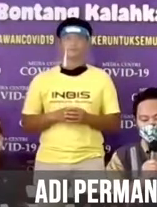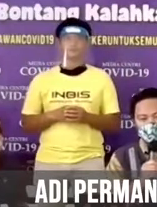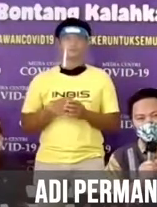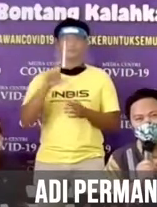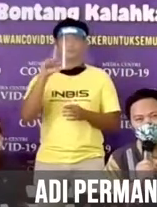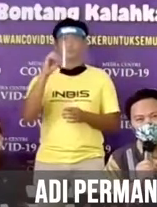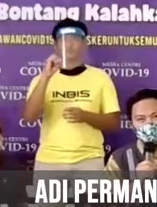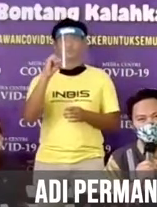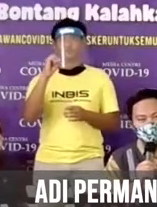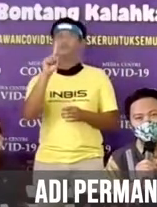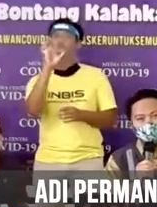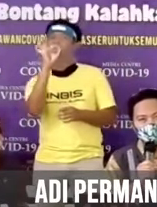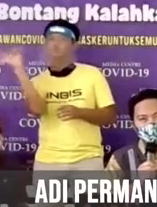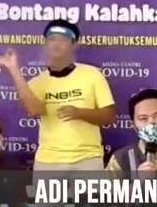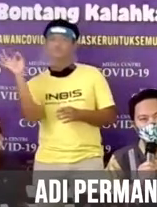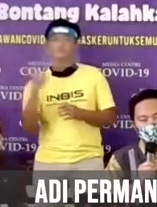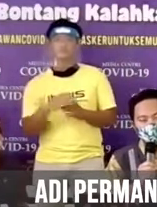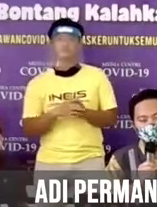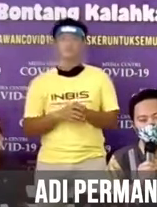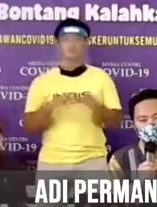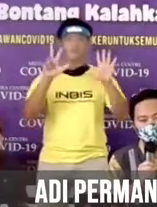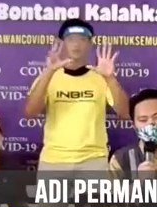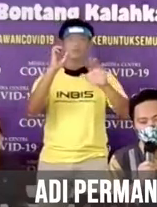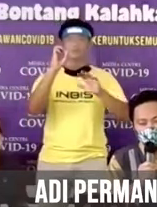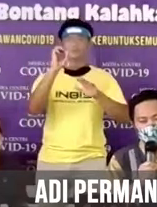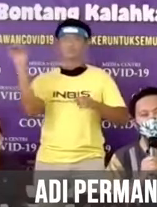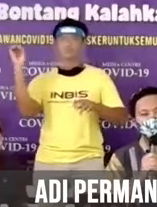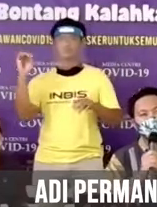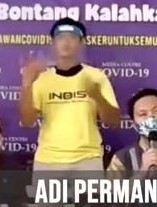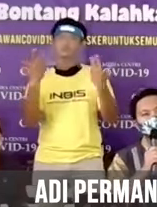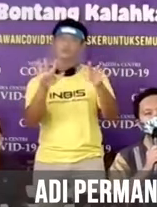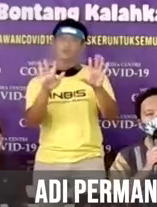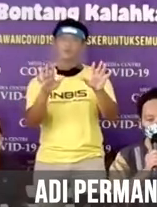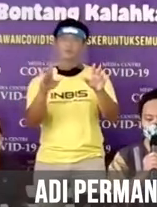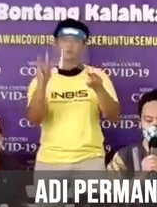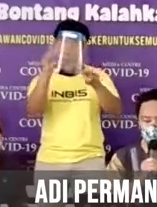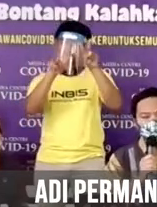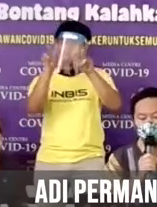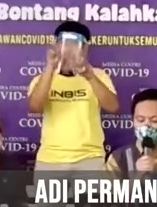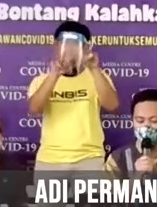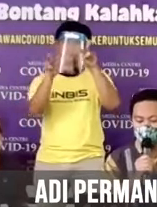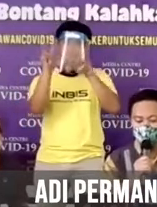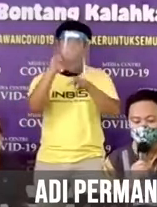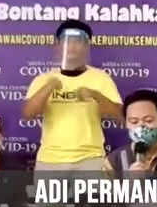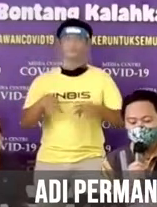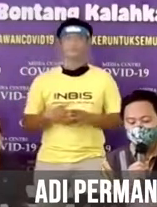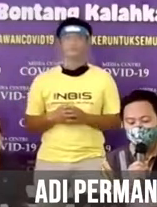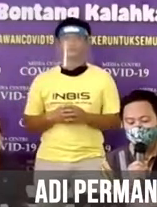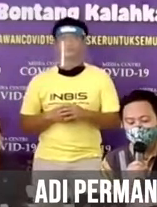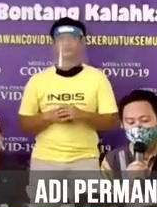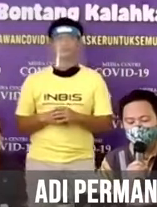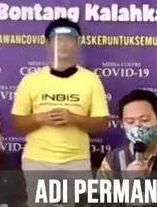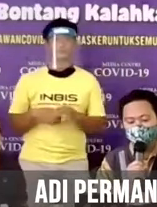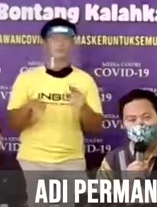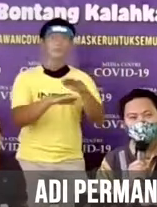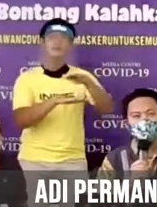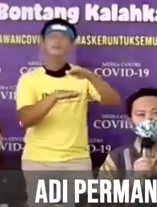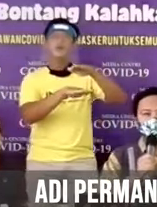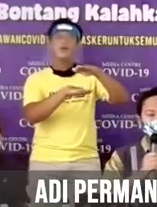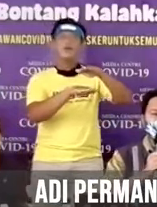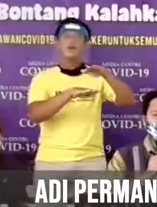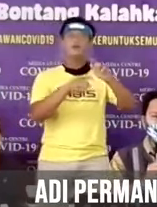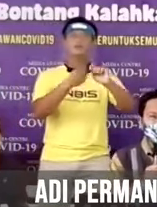sebenarnya itu sudah bisa mewakili semua skrining yang harus kita lakukan minimal di populasi nah kemudian kenapa mungkin